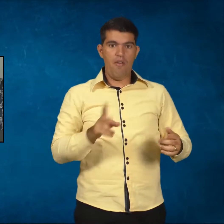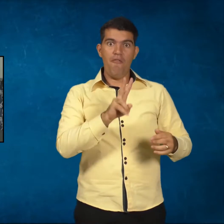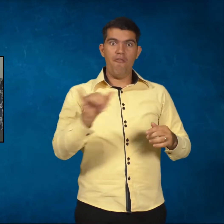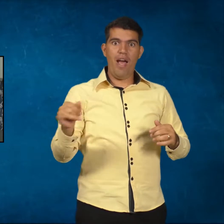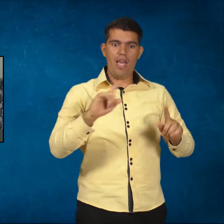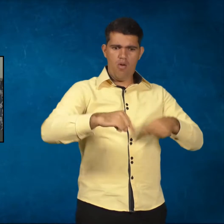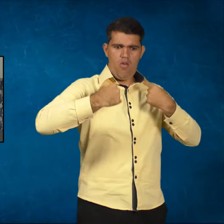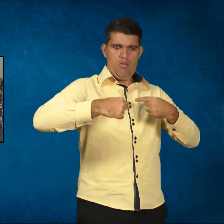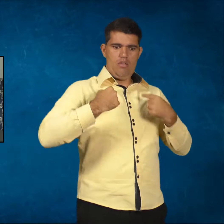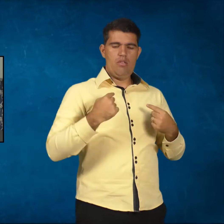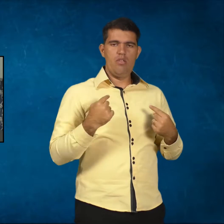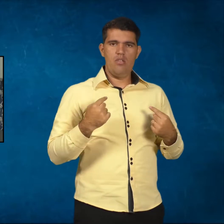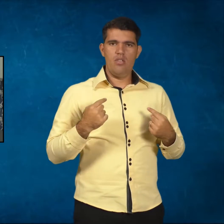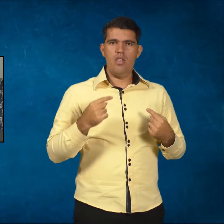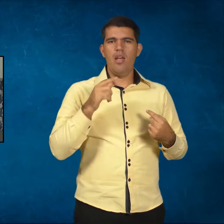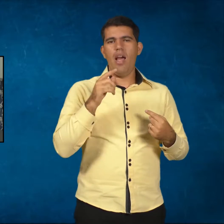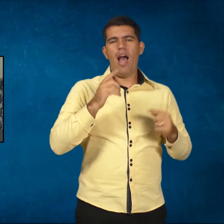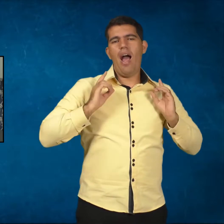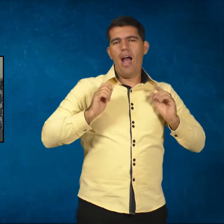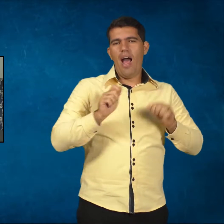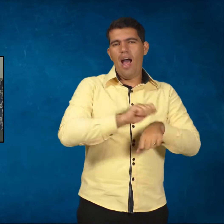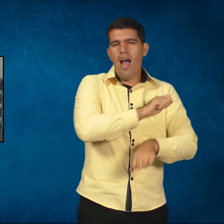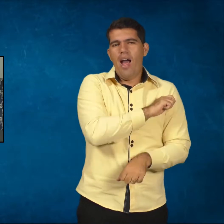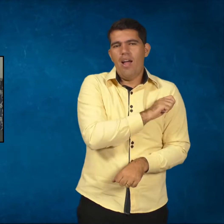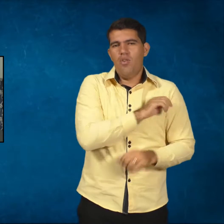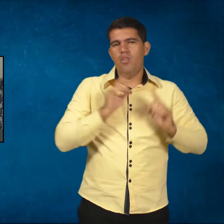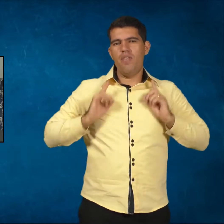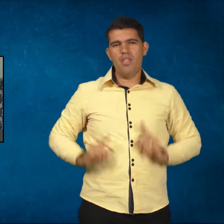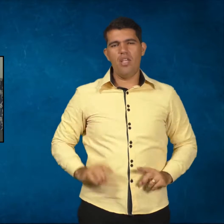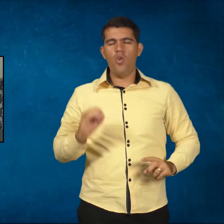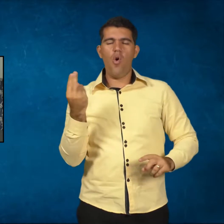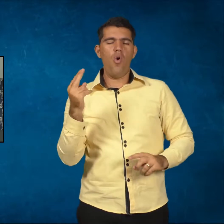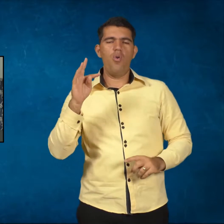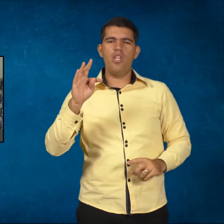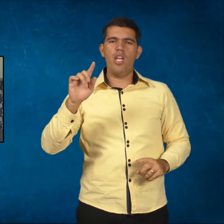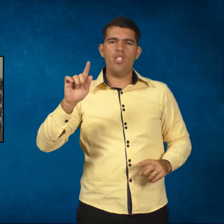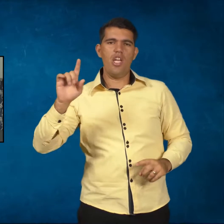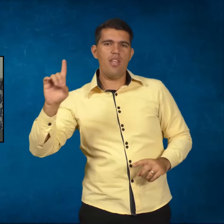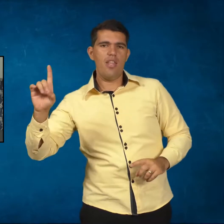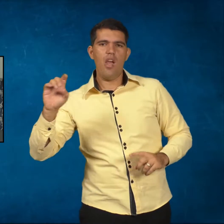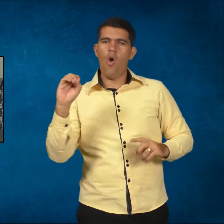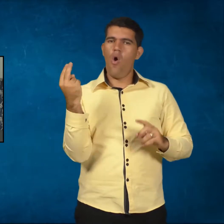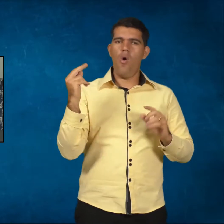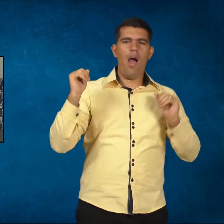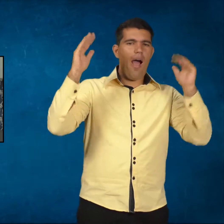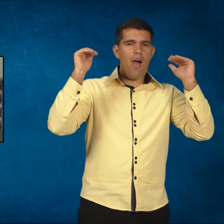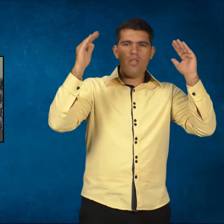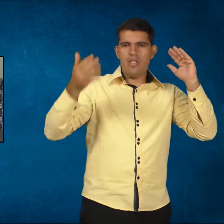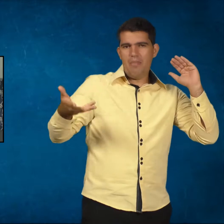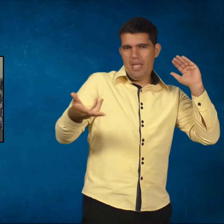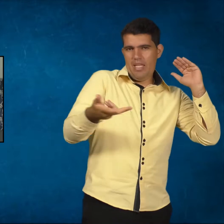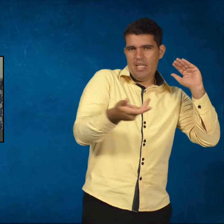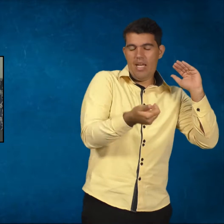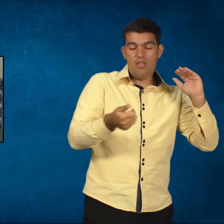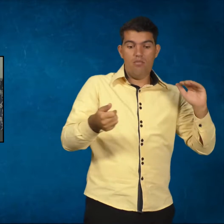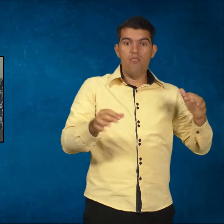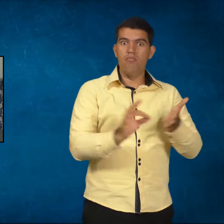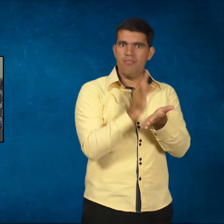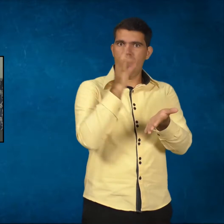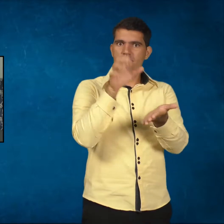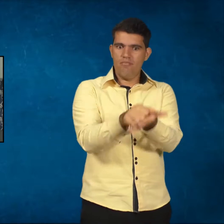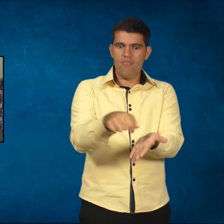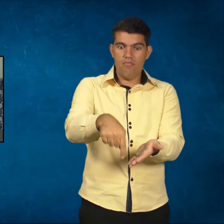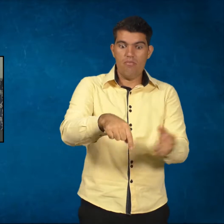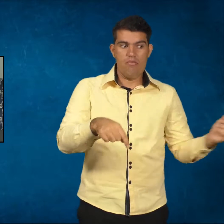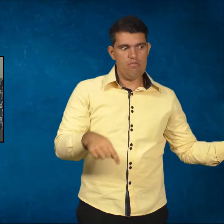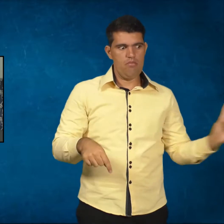com deficiência ou com TGD ou com altas habilidades, matriculado na classe comum, ele possibilita